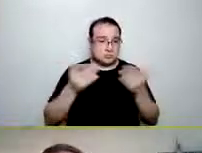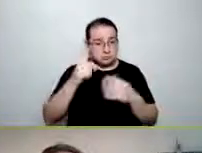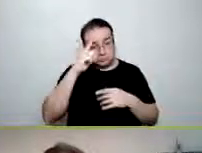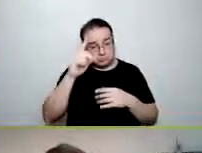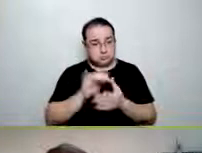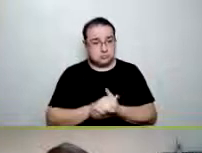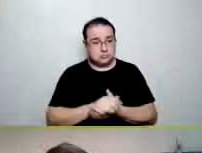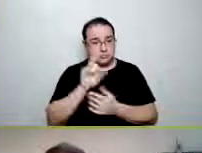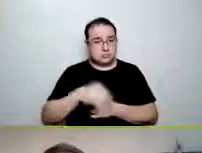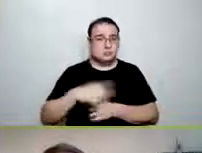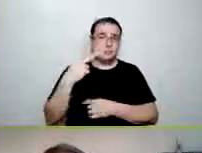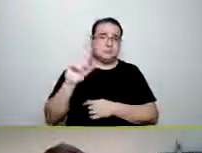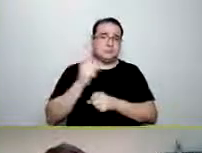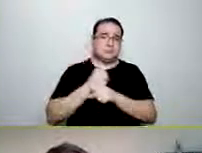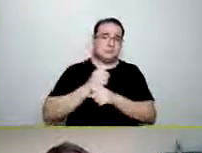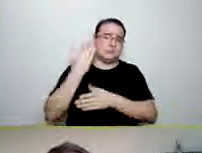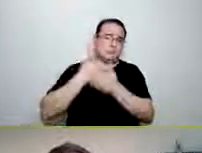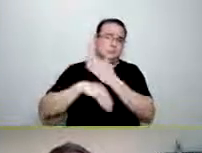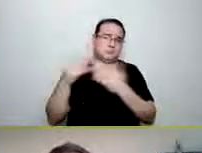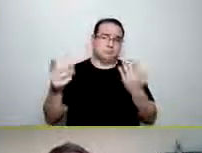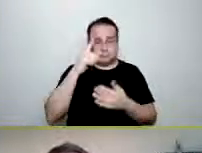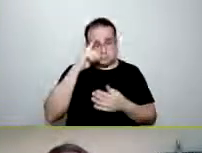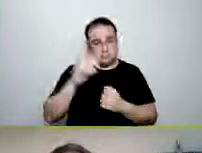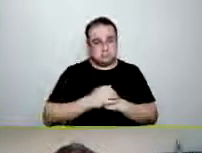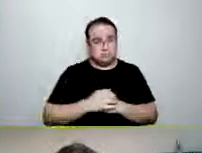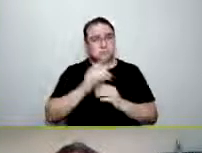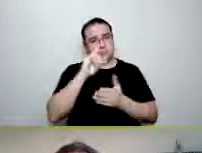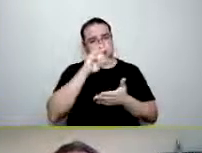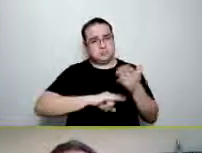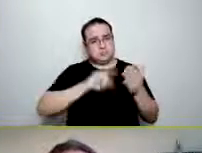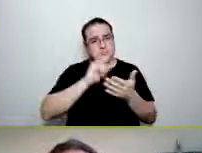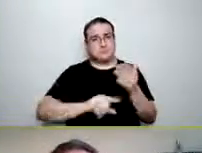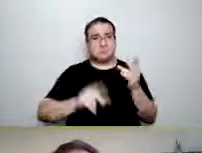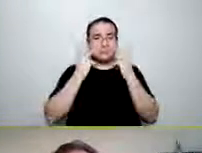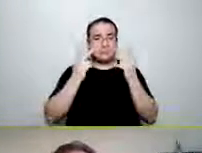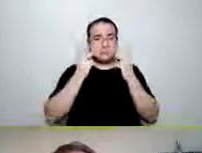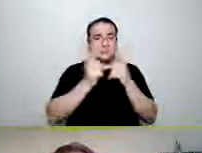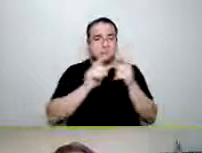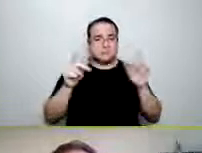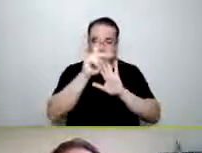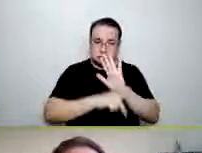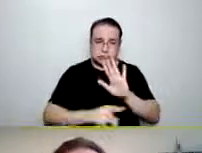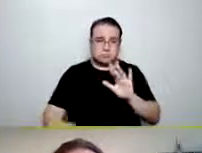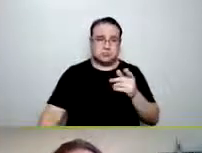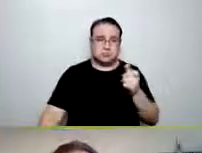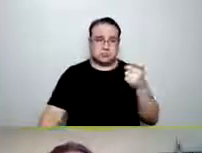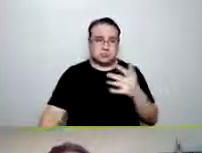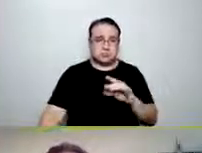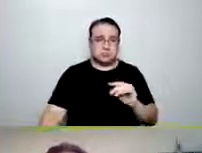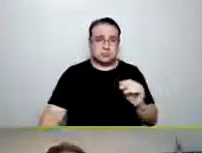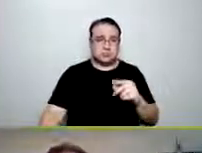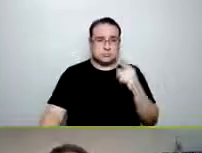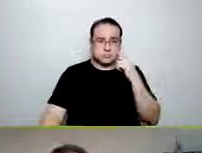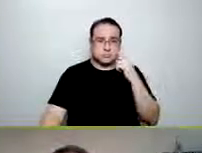dia, isso é 20 anos atrás, né? Hoje em dia, a documentação, normalmente, na maioria dos projetos, é feita em cooperação com